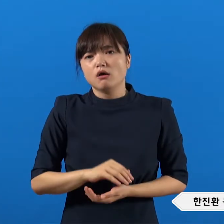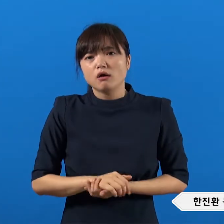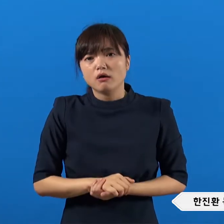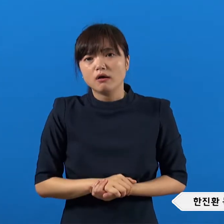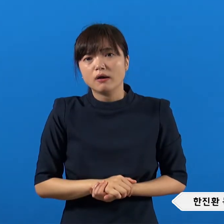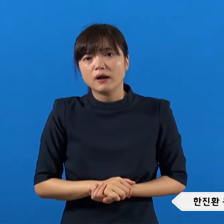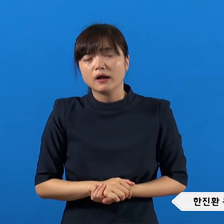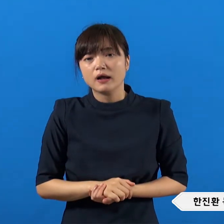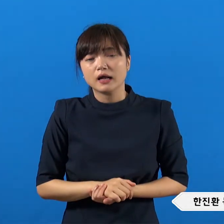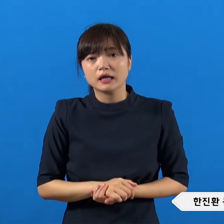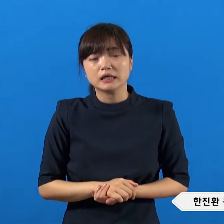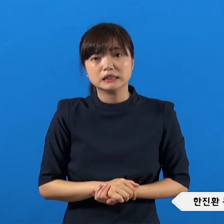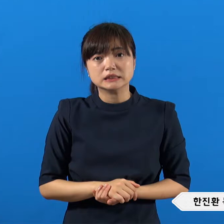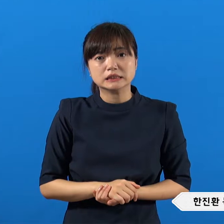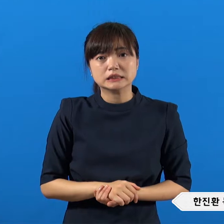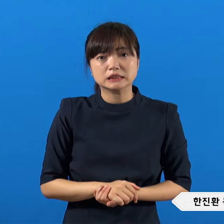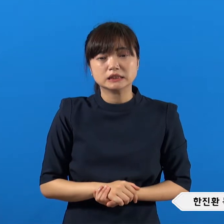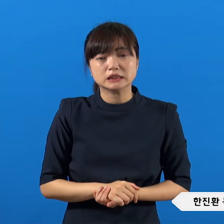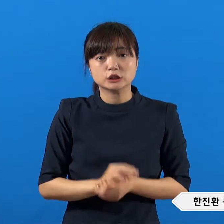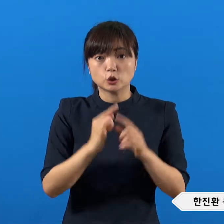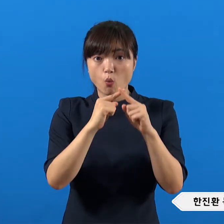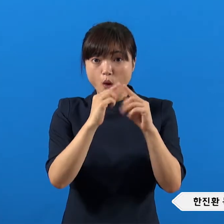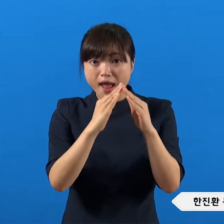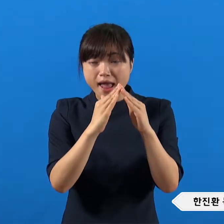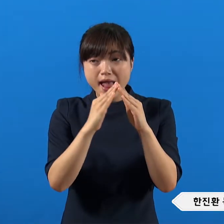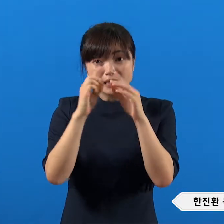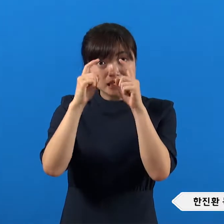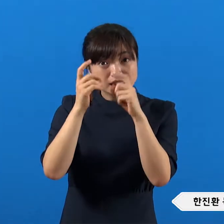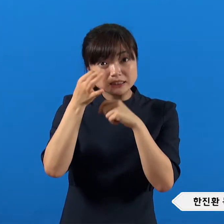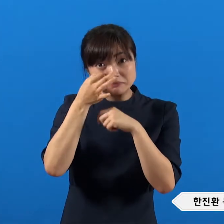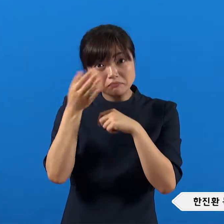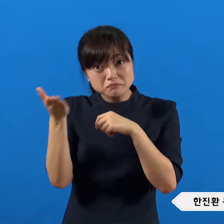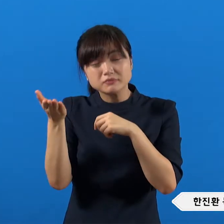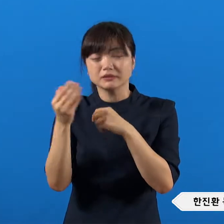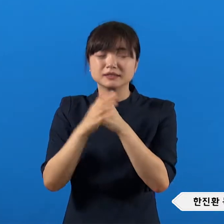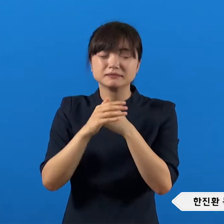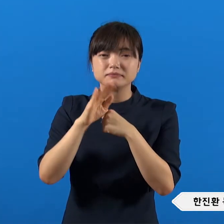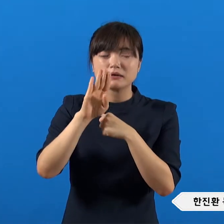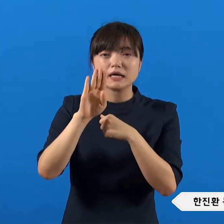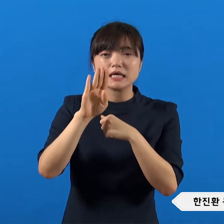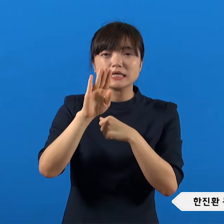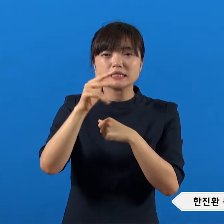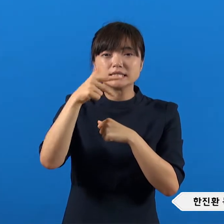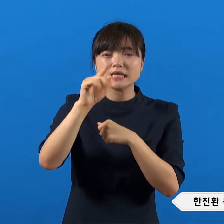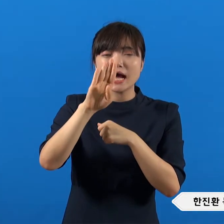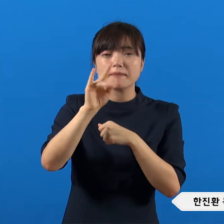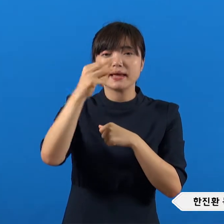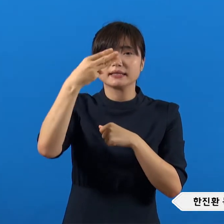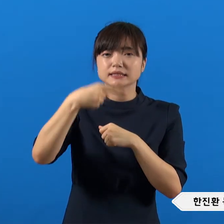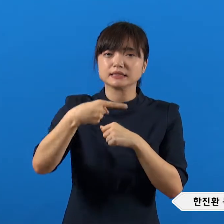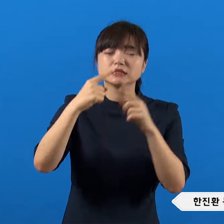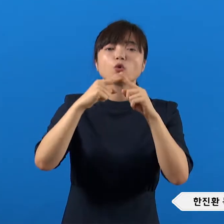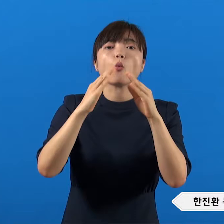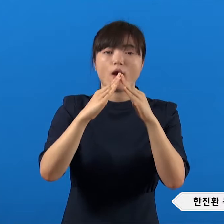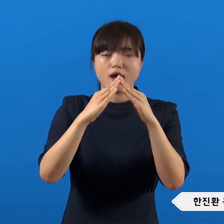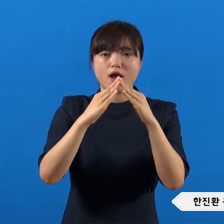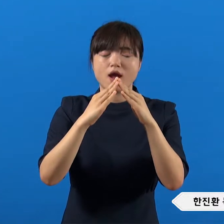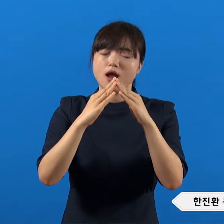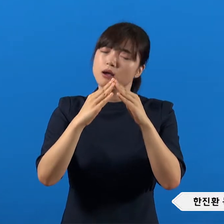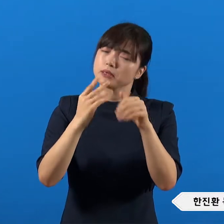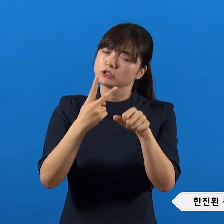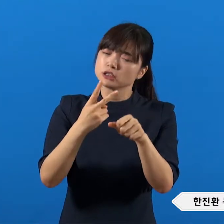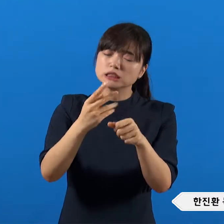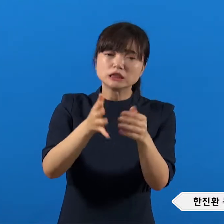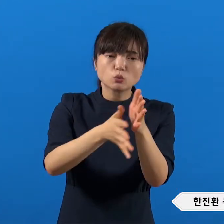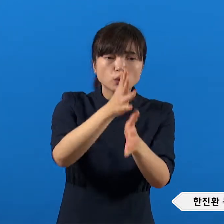자, 지금 사진에 보이는 교회는 자베트 교회입니다. 블라디보스톡에서 한 2시간 가량 떨어져